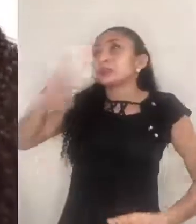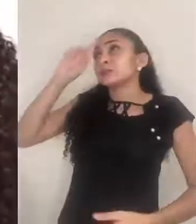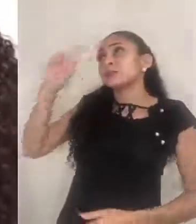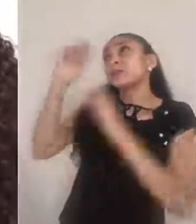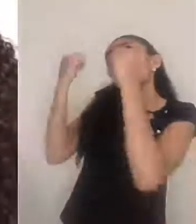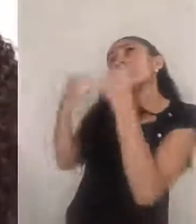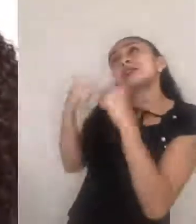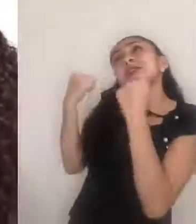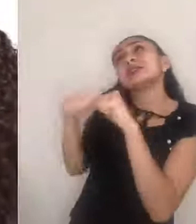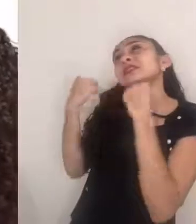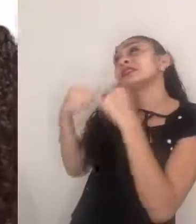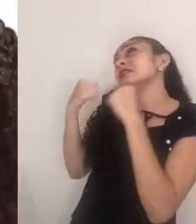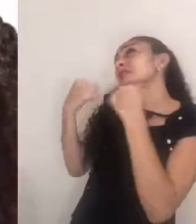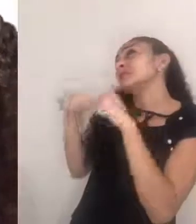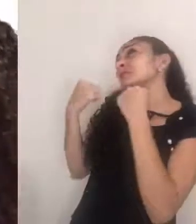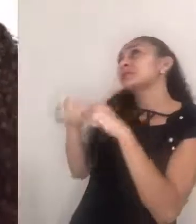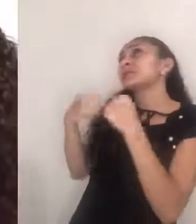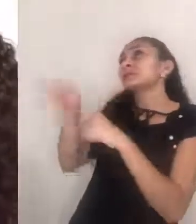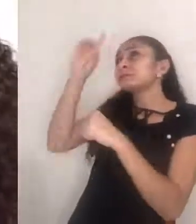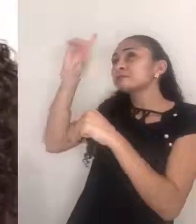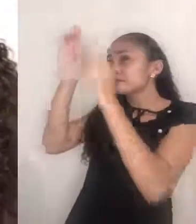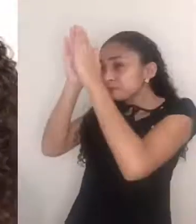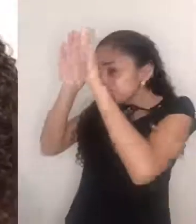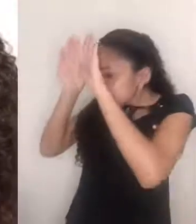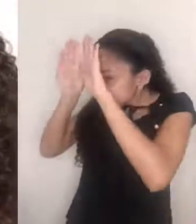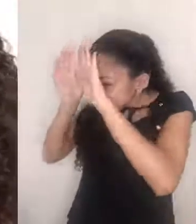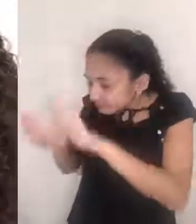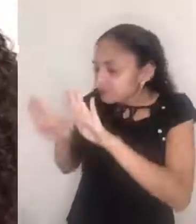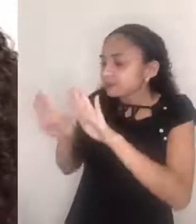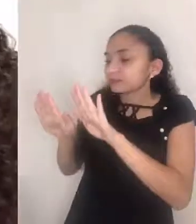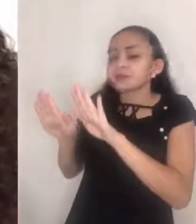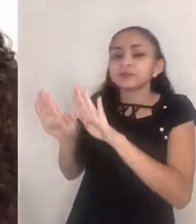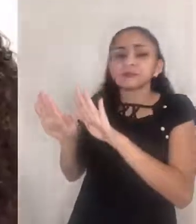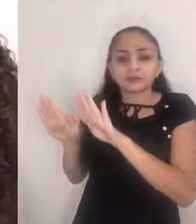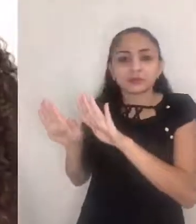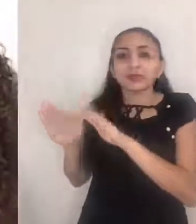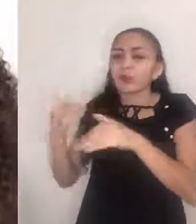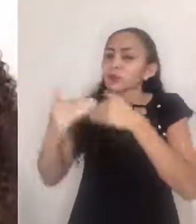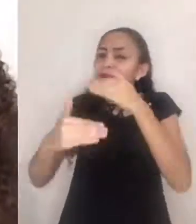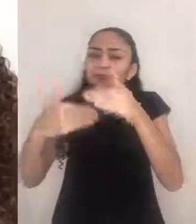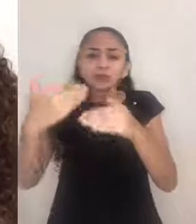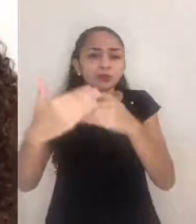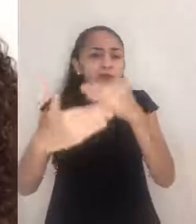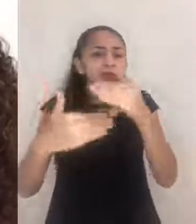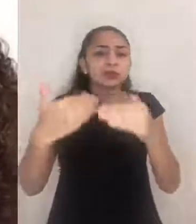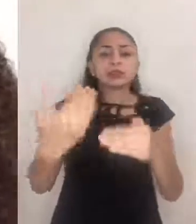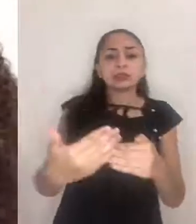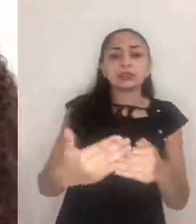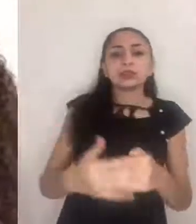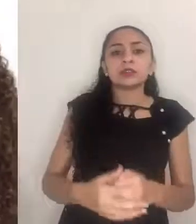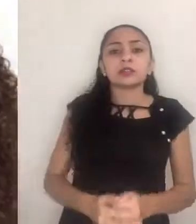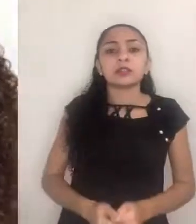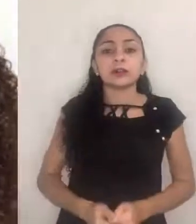nós somos e da necessidade que temos de estar aos seus pés constantemente durante toda a nossa